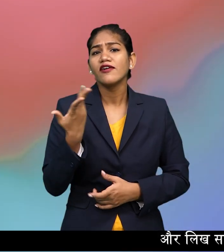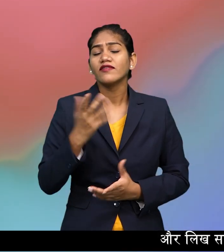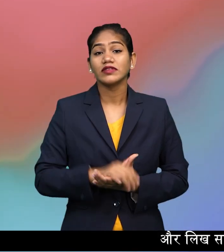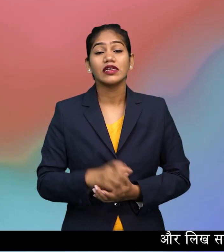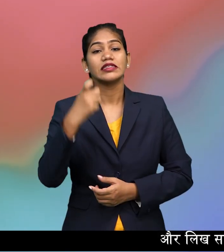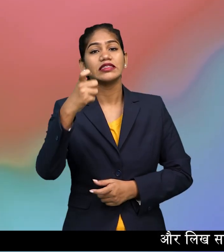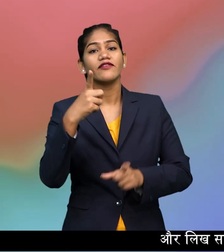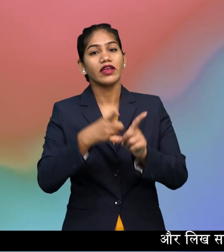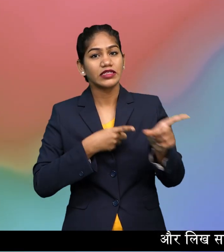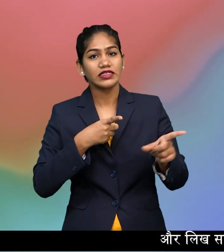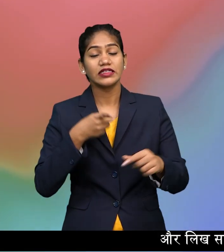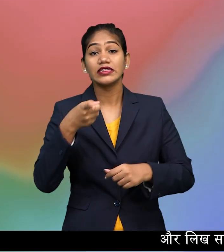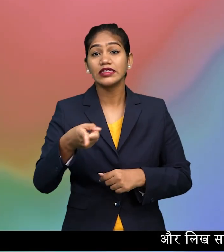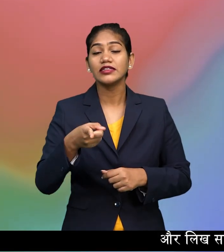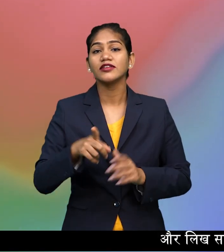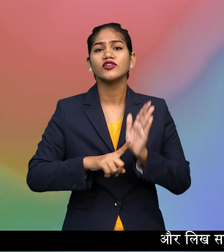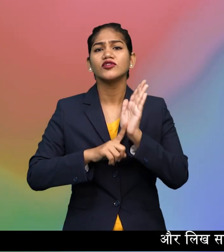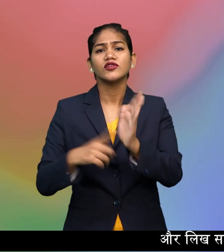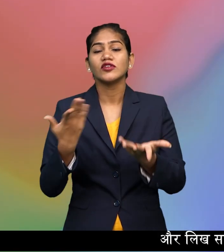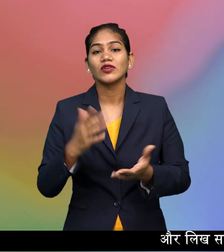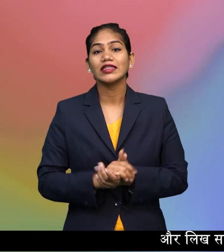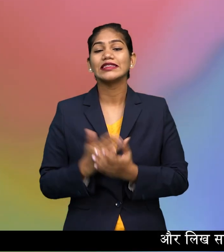है, साक्षर माना जाता है।